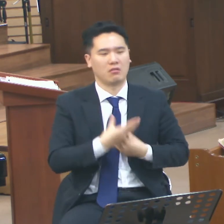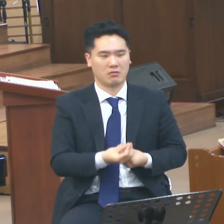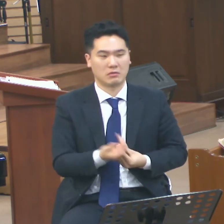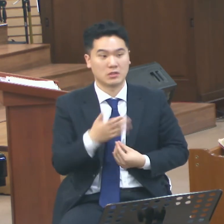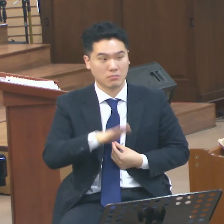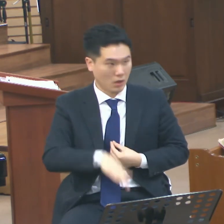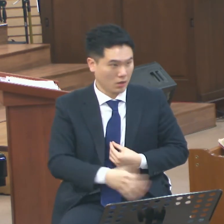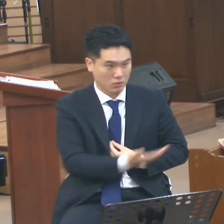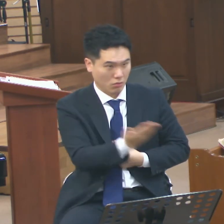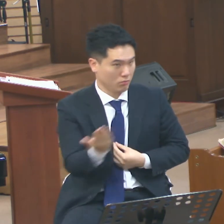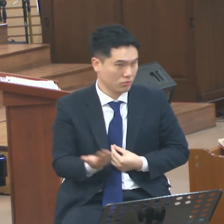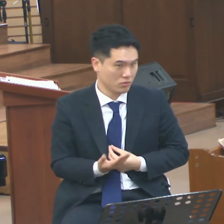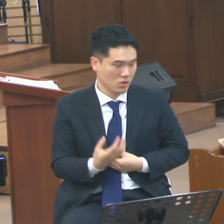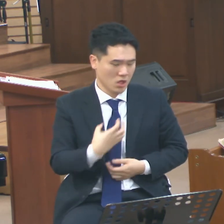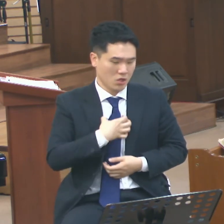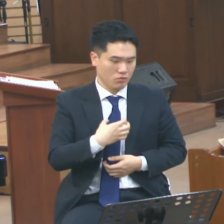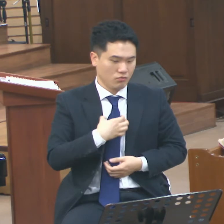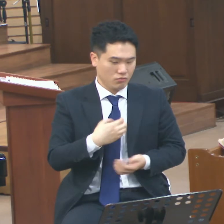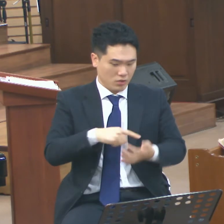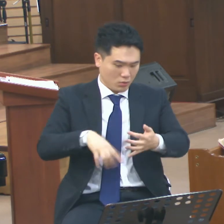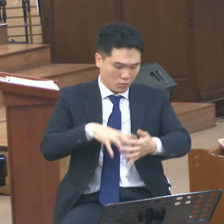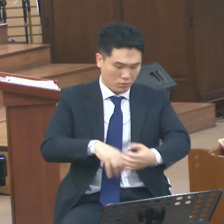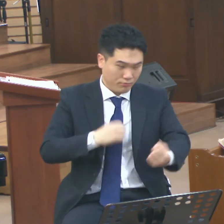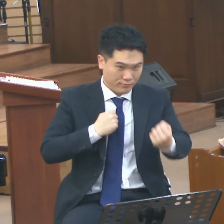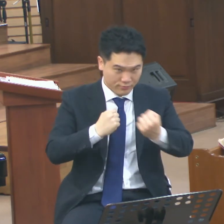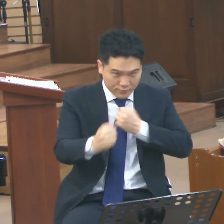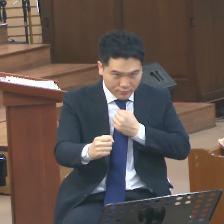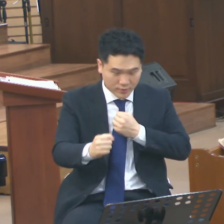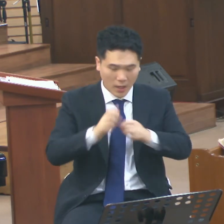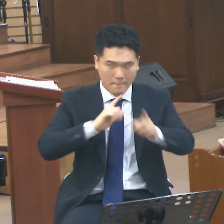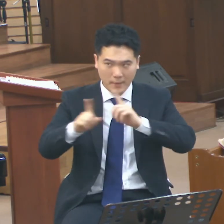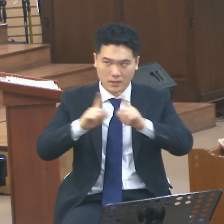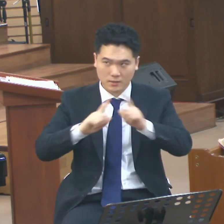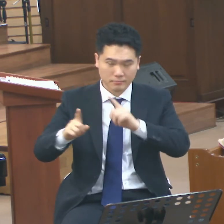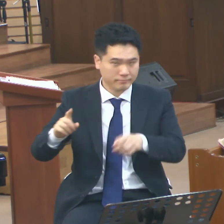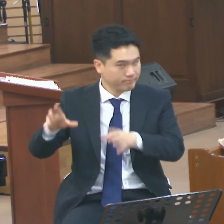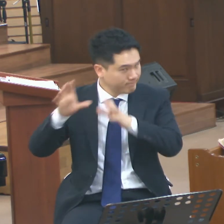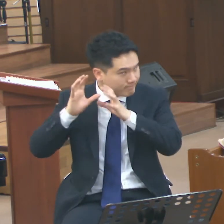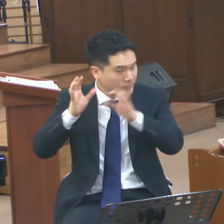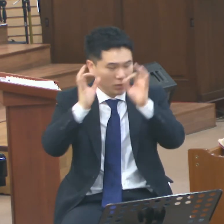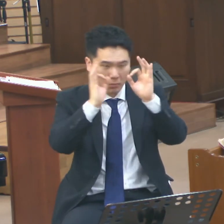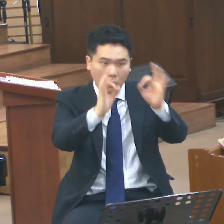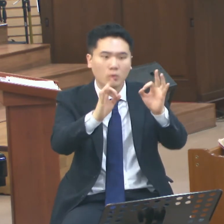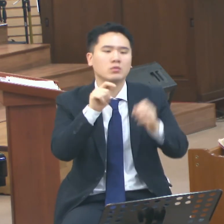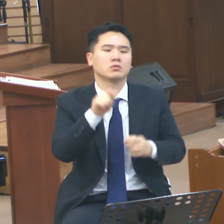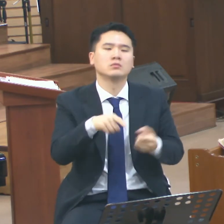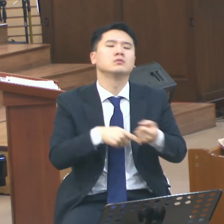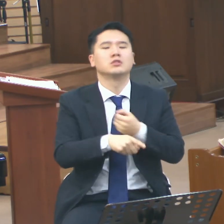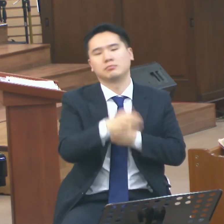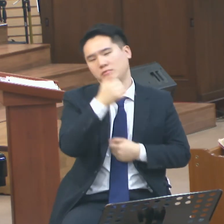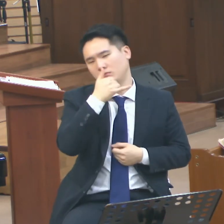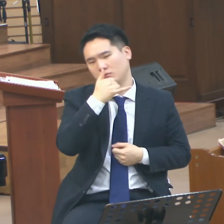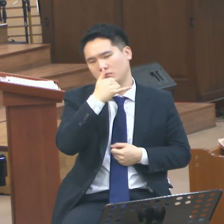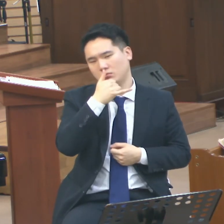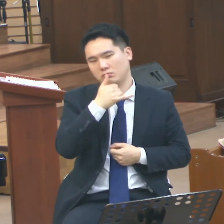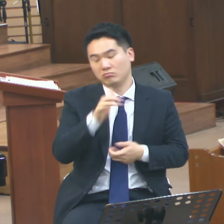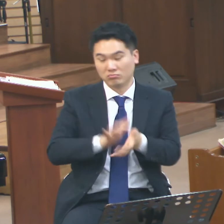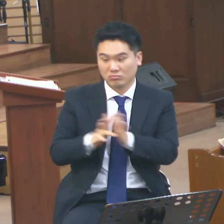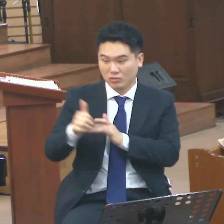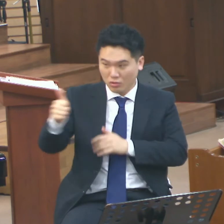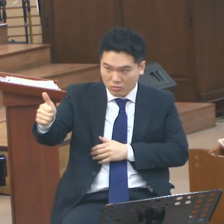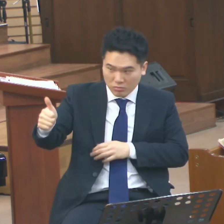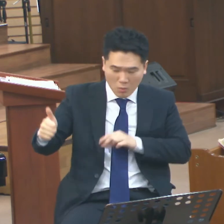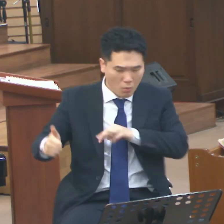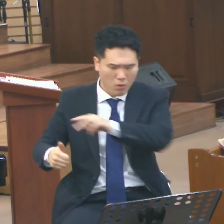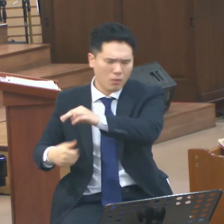이 위기 속에서 우리가 모여서 기도하고 이 위기 속에서 말씀을 받는 것은 의미가 있어요. 예수님도 안 올라가면 돼요. 굳이 왜